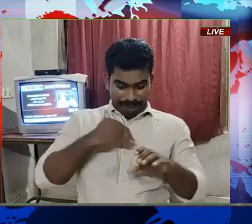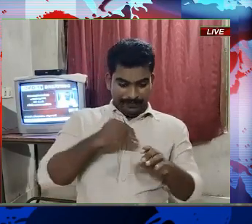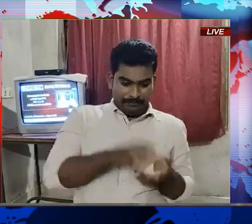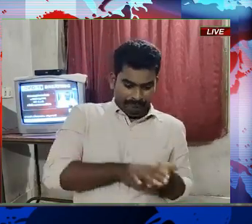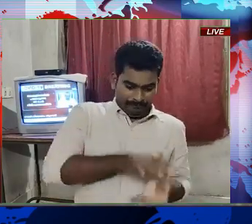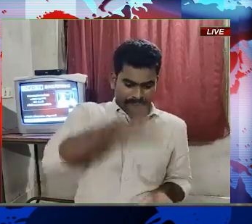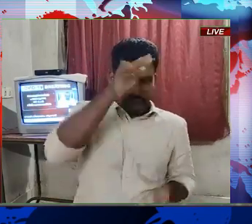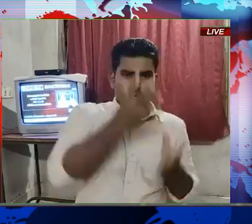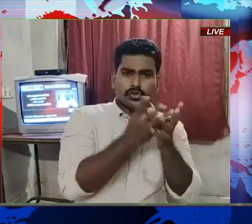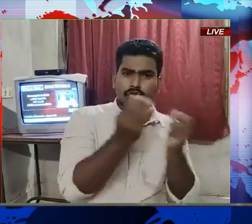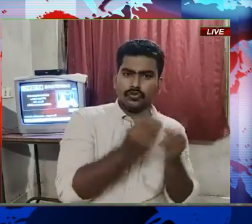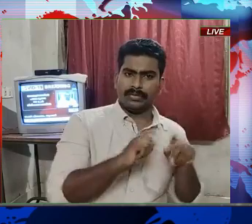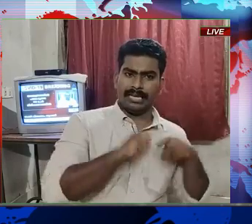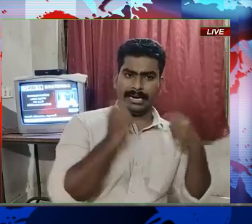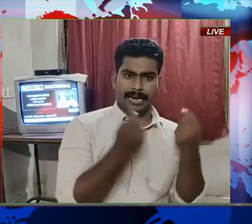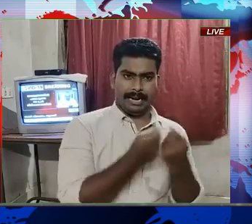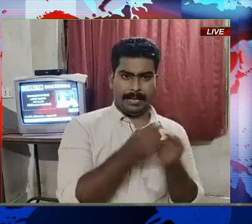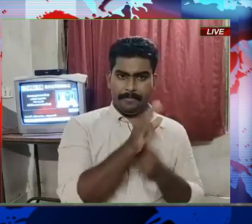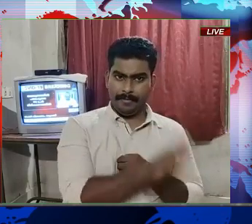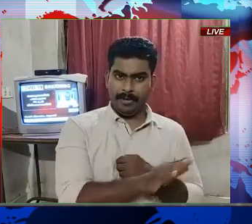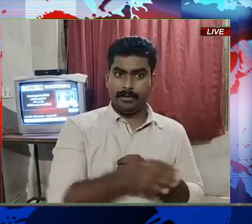സേവനം അനുഷ്ഠിച്ച സ്ഥാപനങ്ങളിൽ നിന്ന്